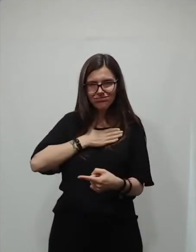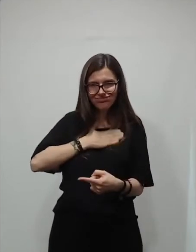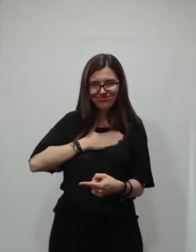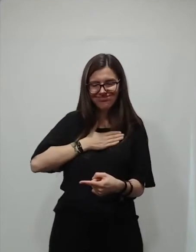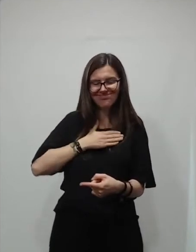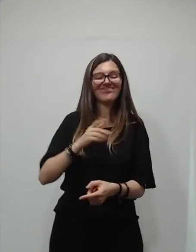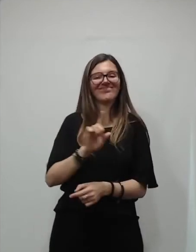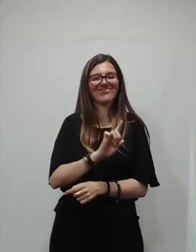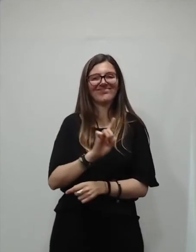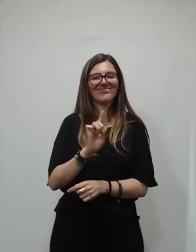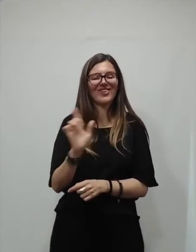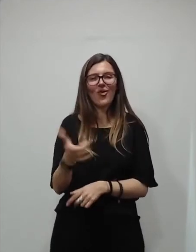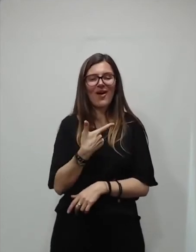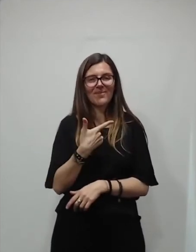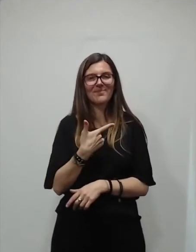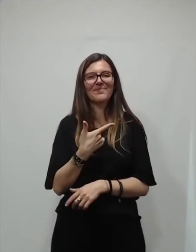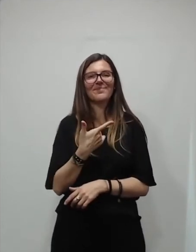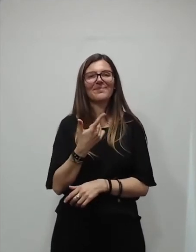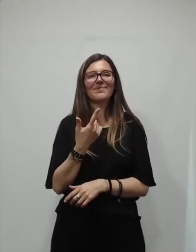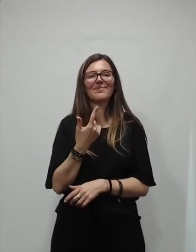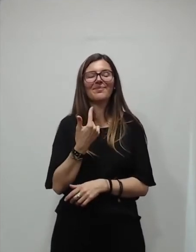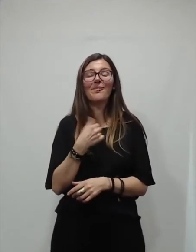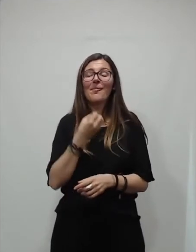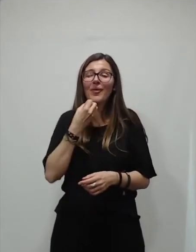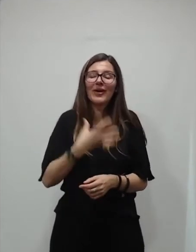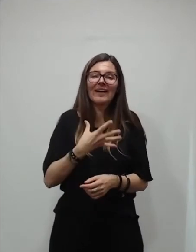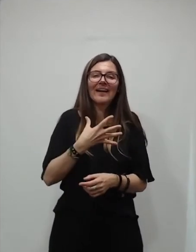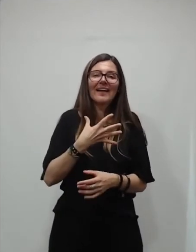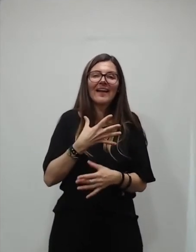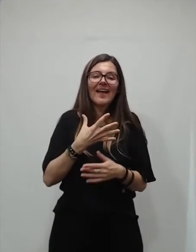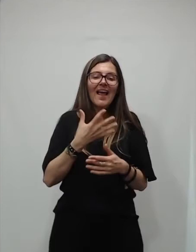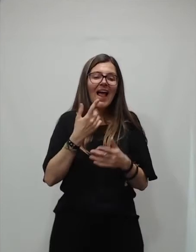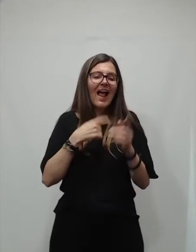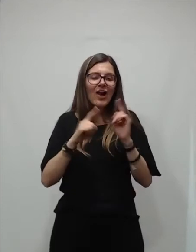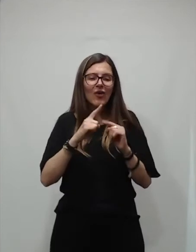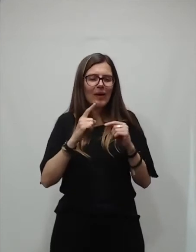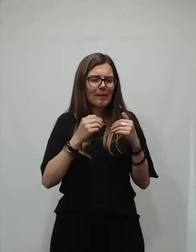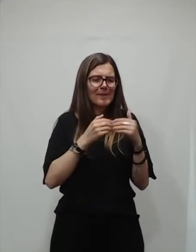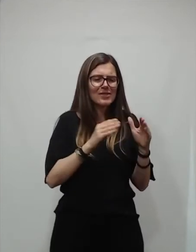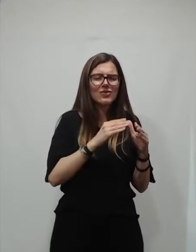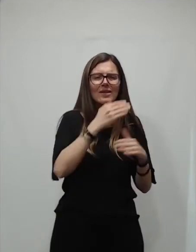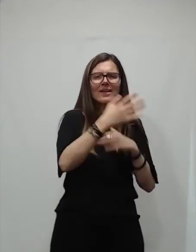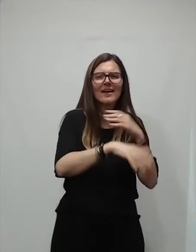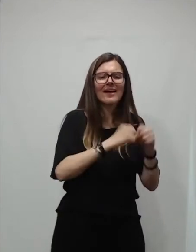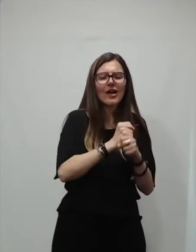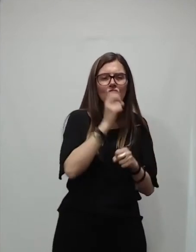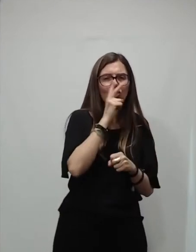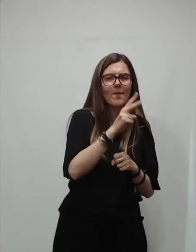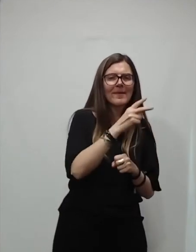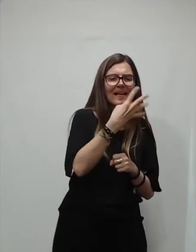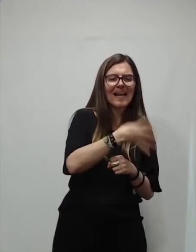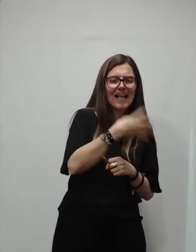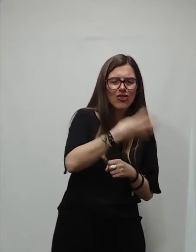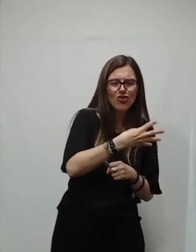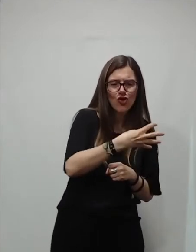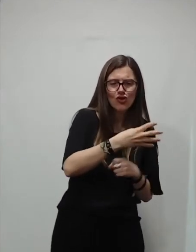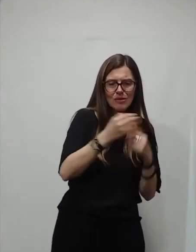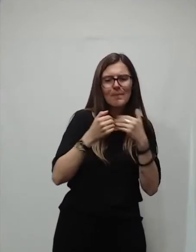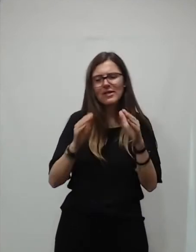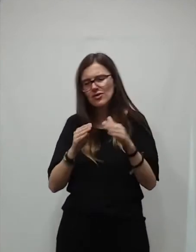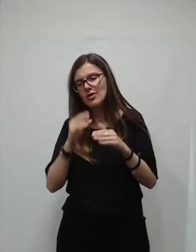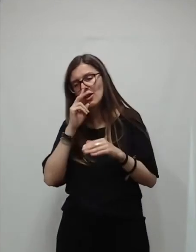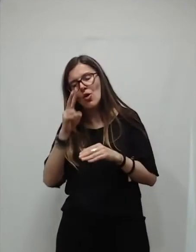es posterior en el tiempo al CPP, que es el 2014, pero entra en vigencia en el 2017, la Ley de Salud Mental incluso llega a referir al Código del Proceso